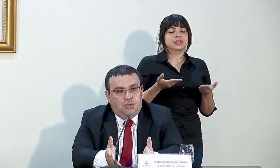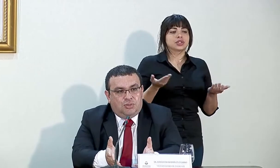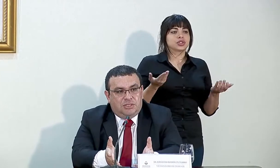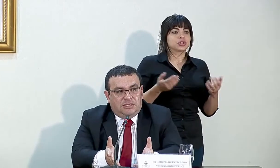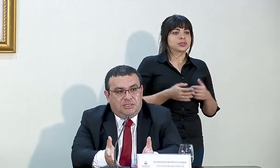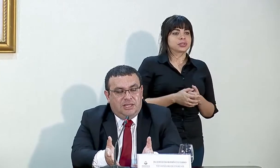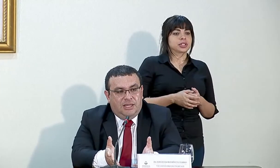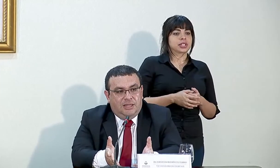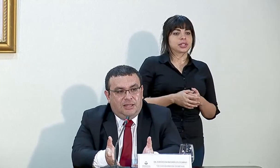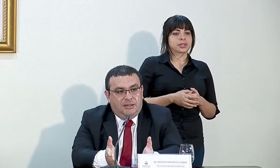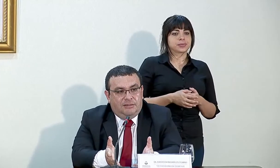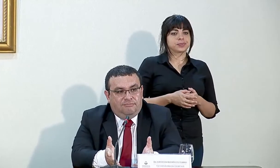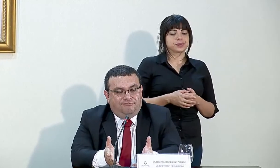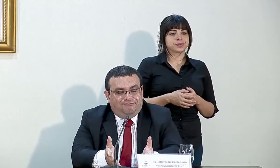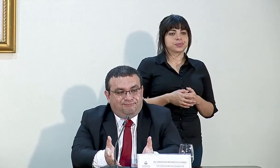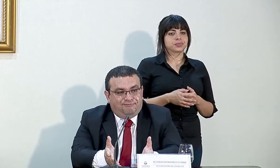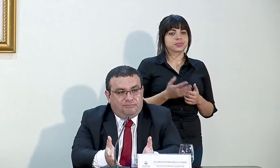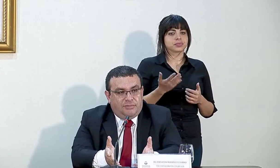servicios,